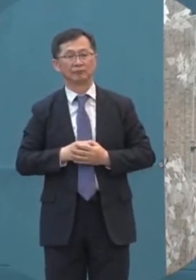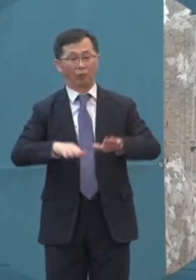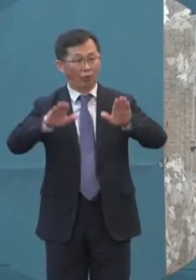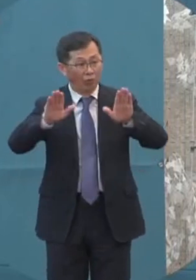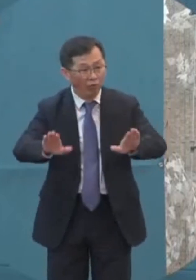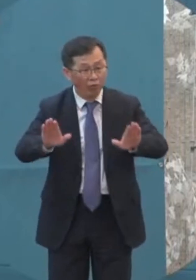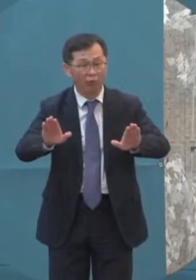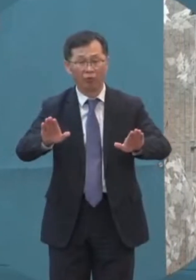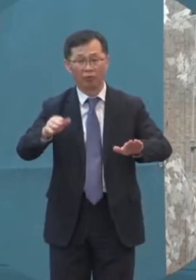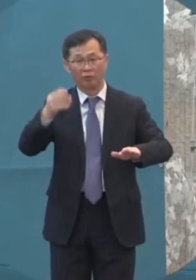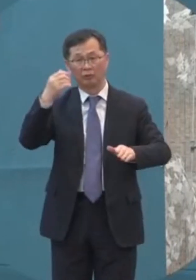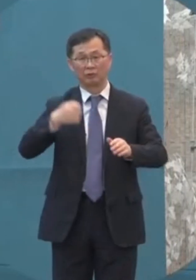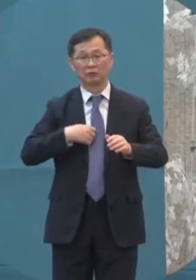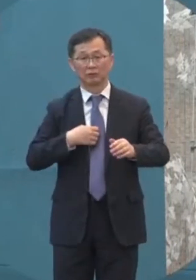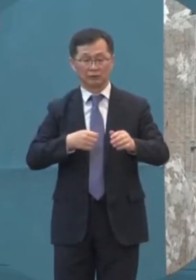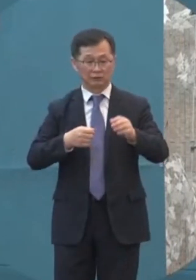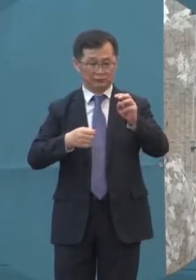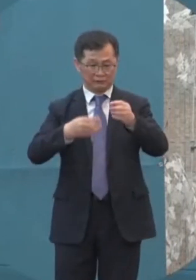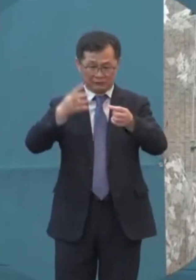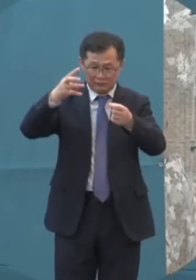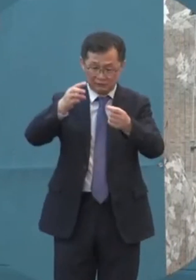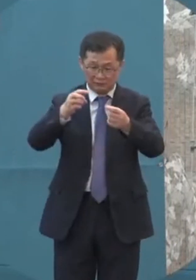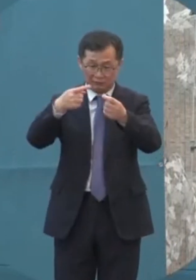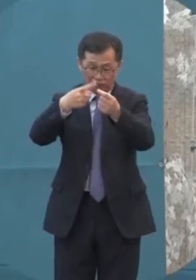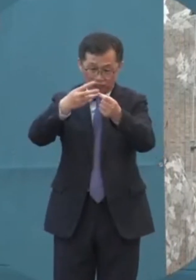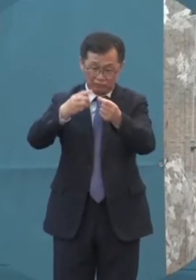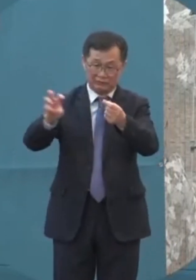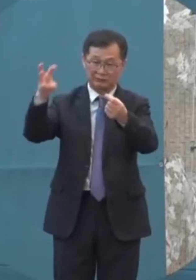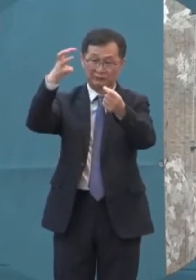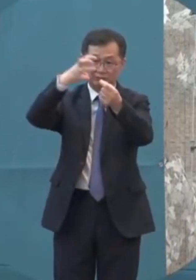오늘도 30번째 탄핵을 거론했대요.